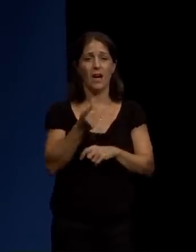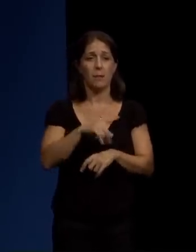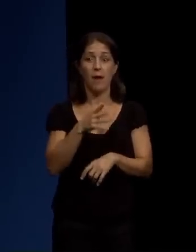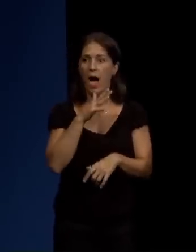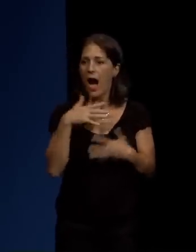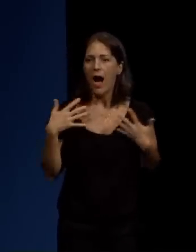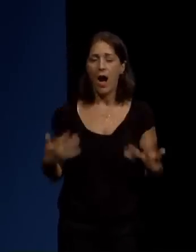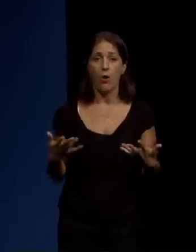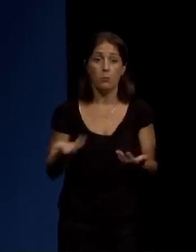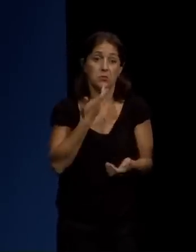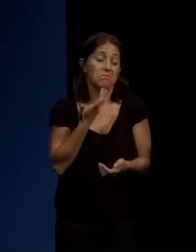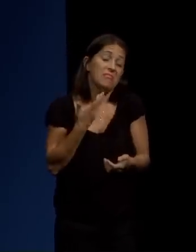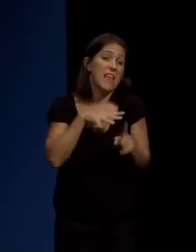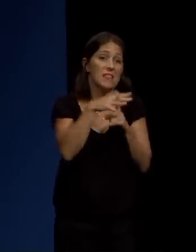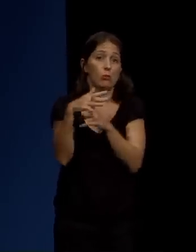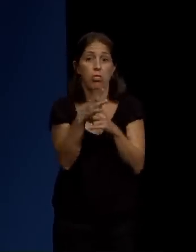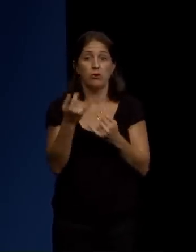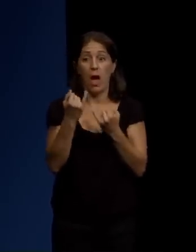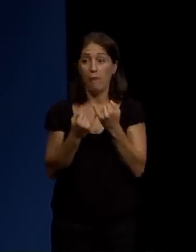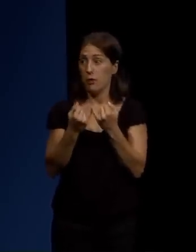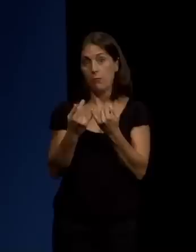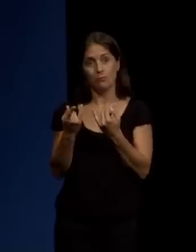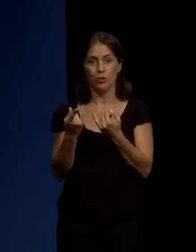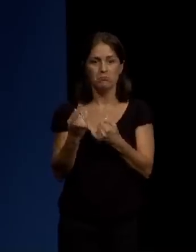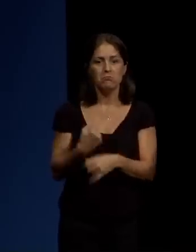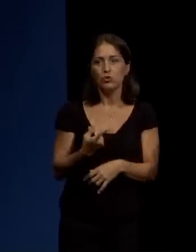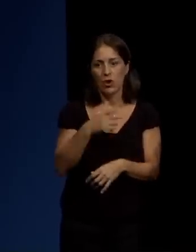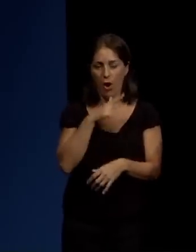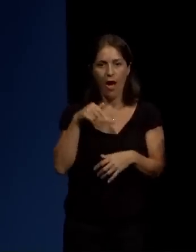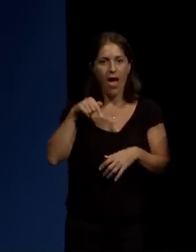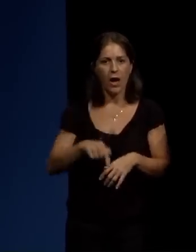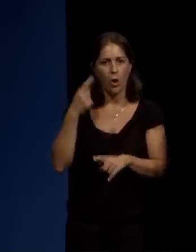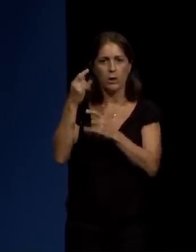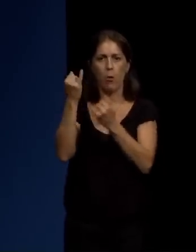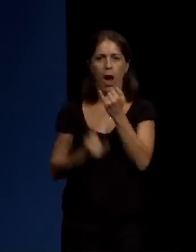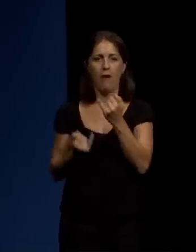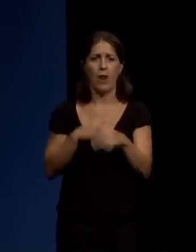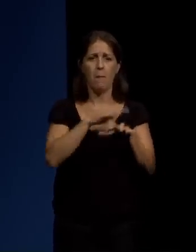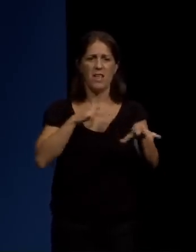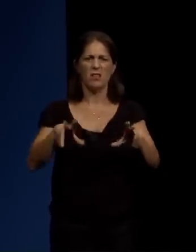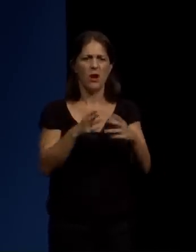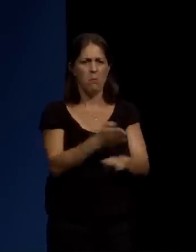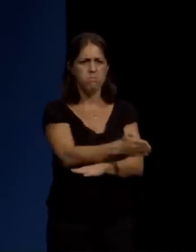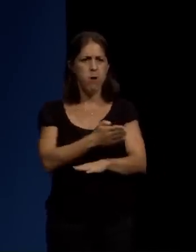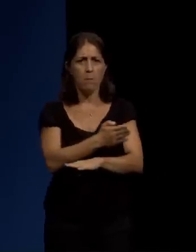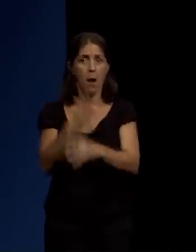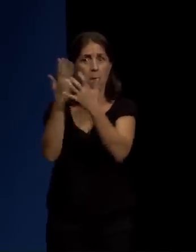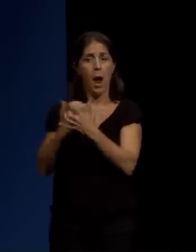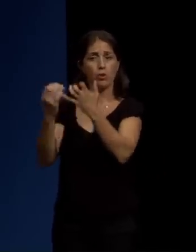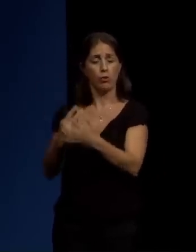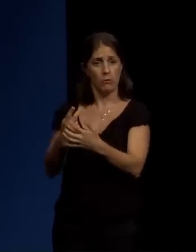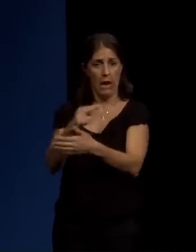por avatares e circunstancias vitais, nos fixeron estar dende este lado, aspirando a levar a voz da maioría social agredida ao Parlamento de